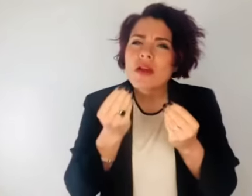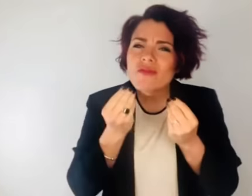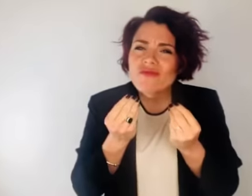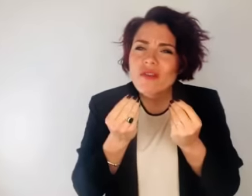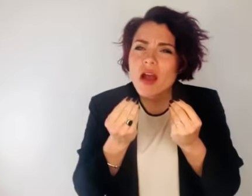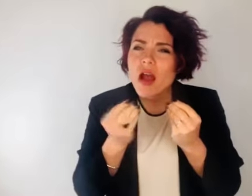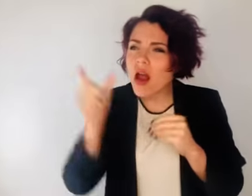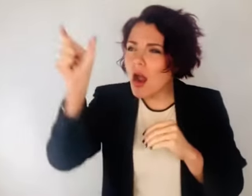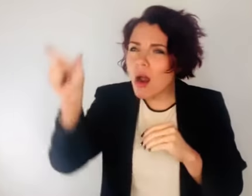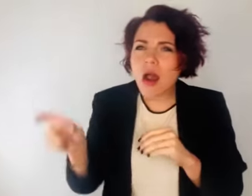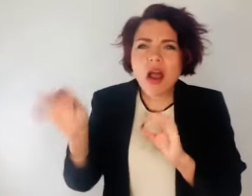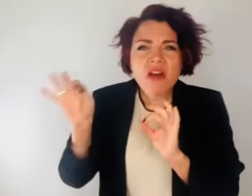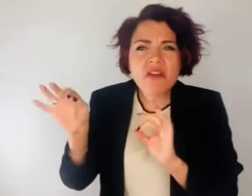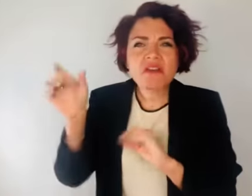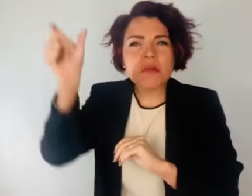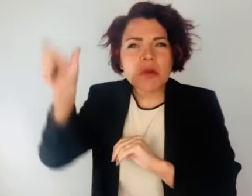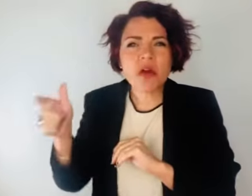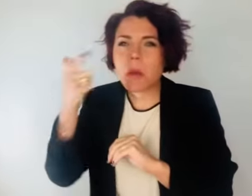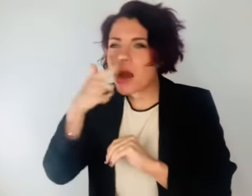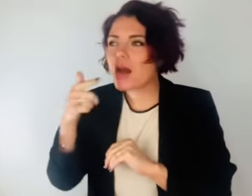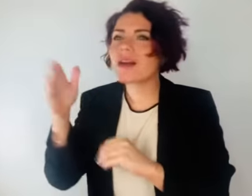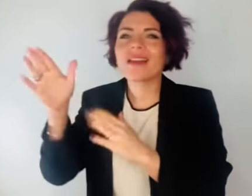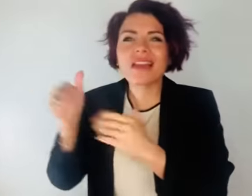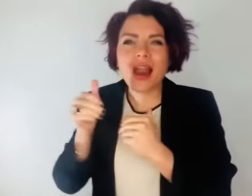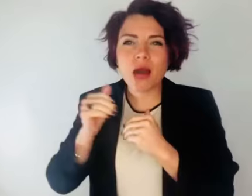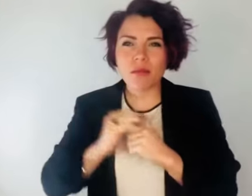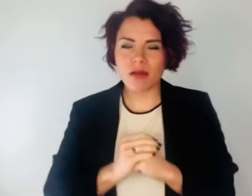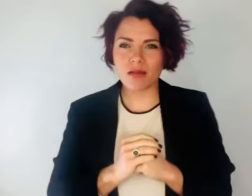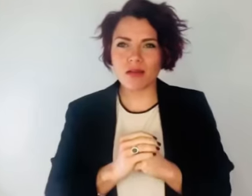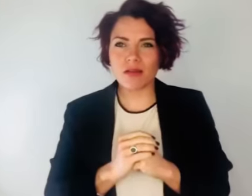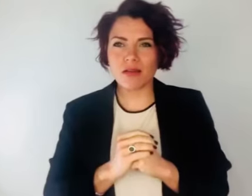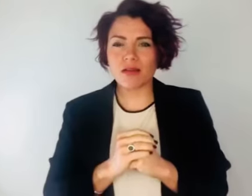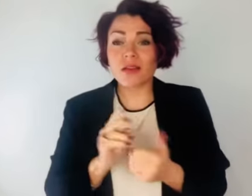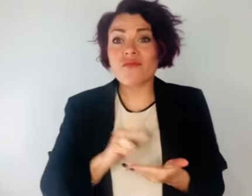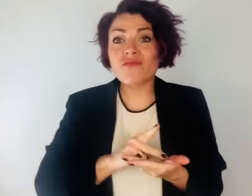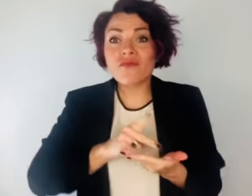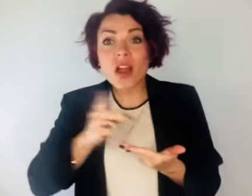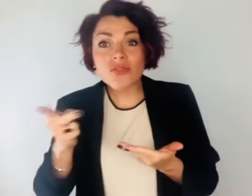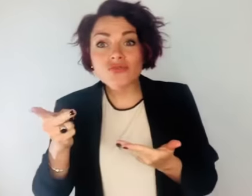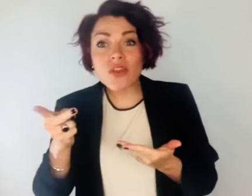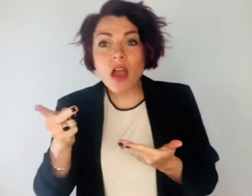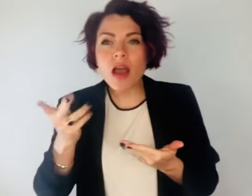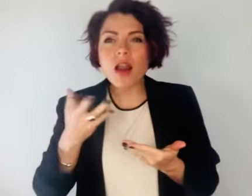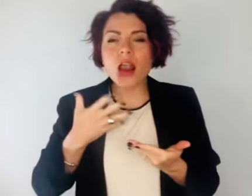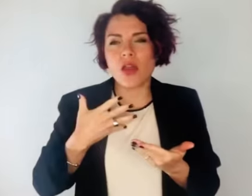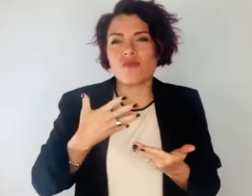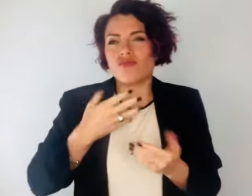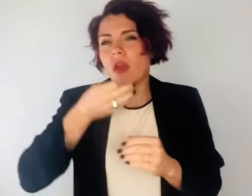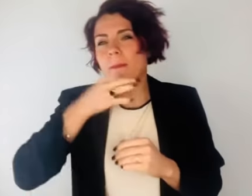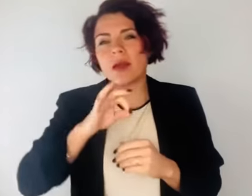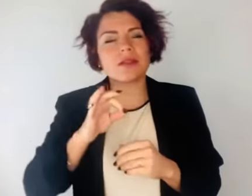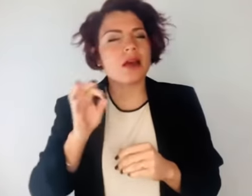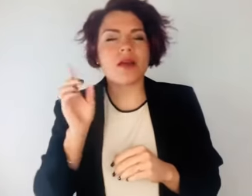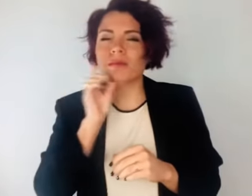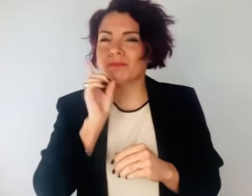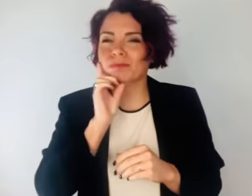chiama al suo seguito una di queste persone i vangeli hanno tutti lo stesso messaggio ma lo